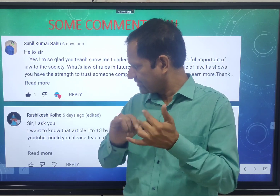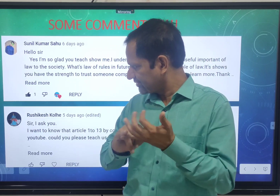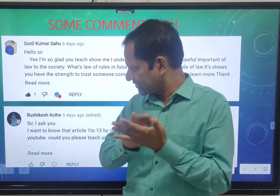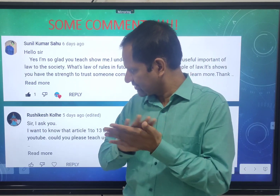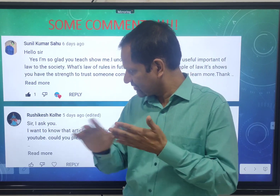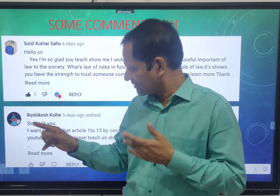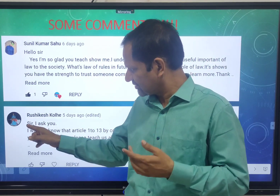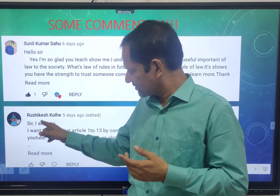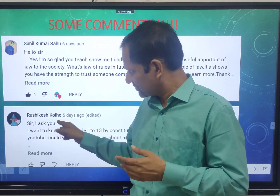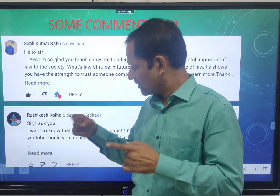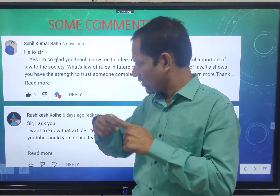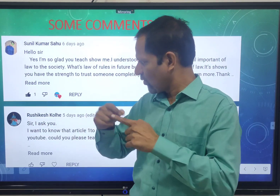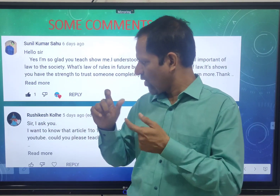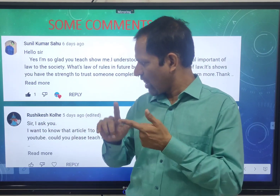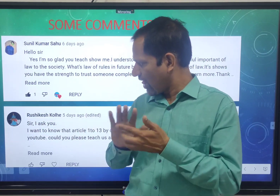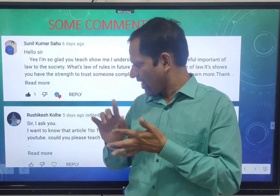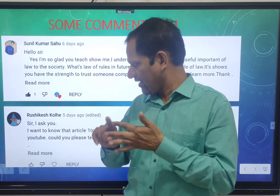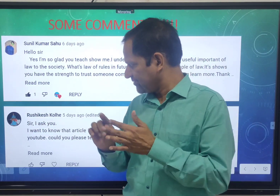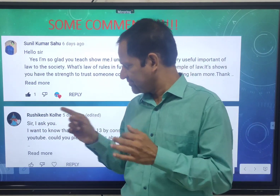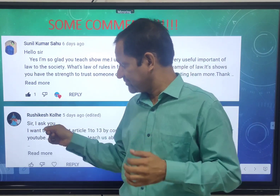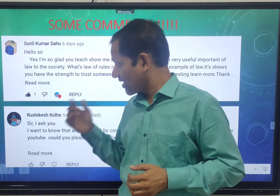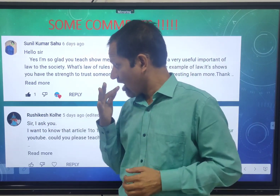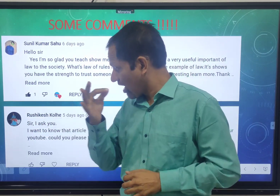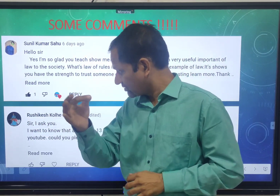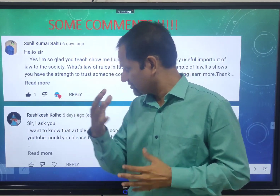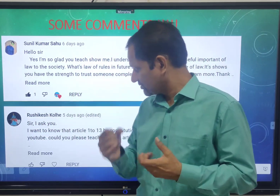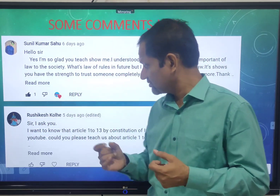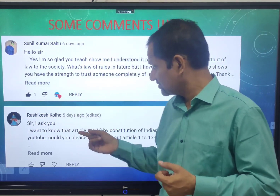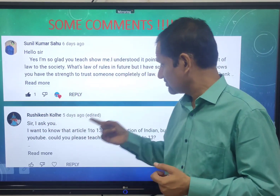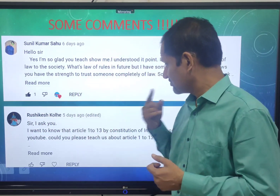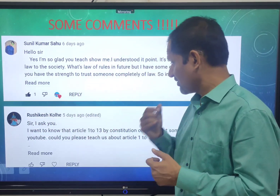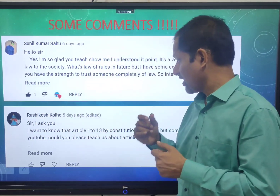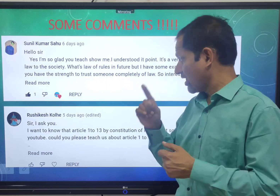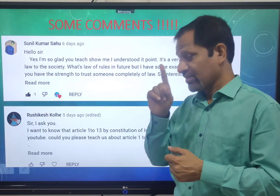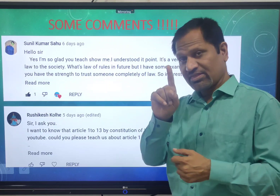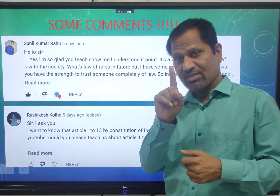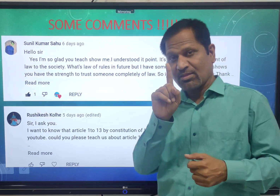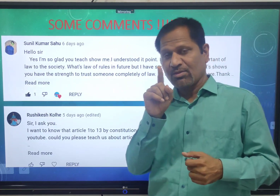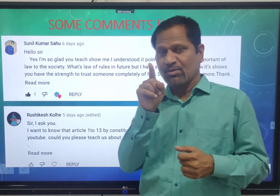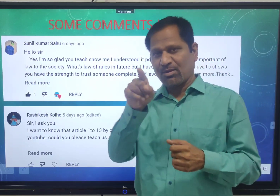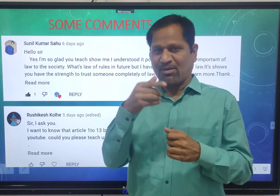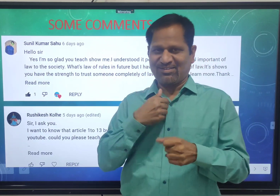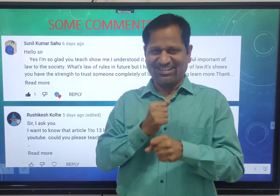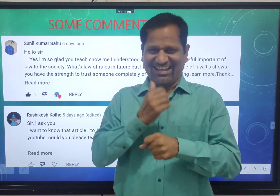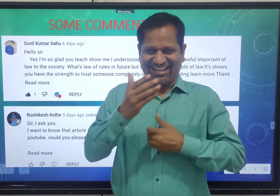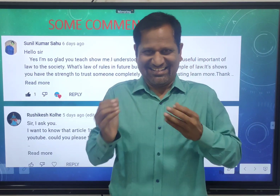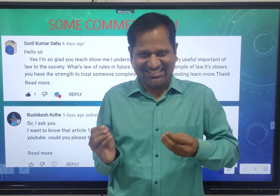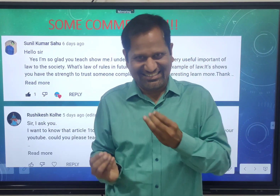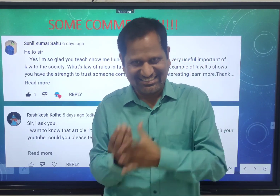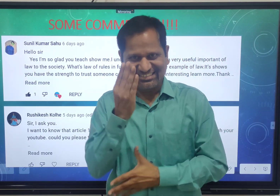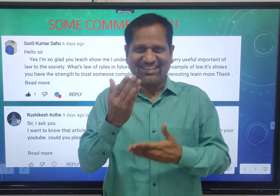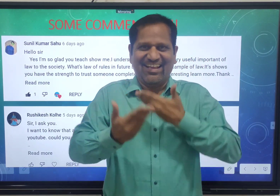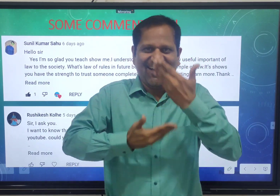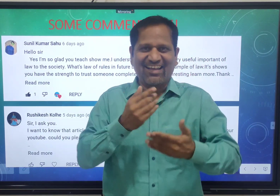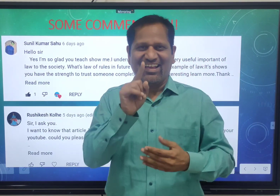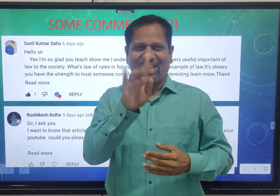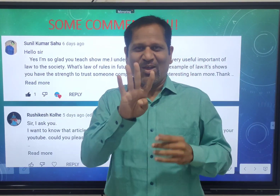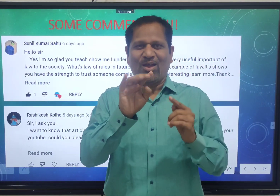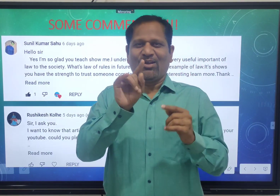रहे हैं कि जो आर्टिकल आपने जो आर्टिकल 14 से हम पढ़ा रहे हैं, मौलिक